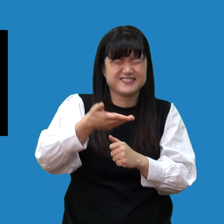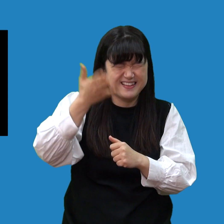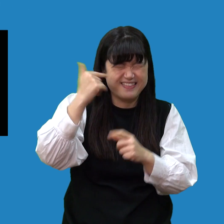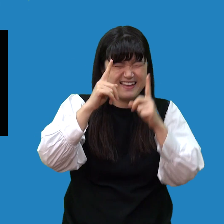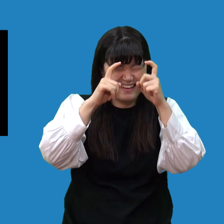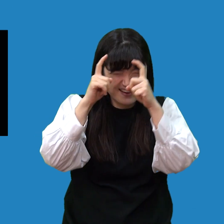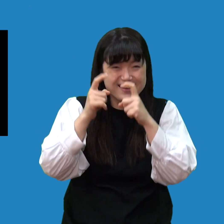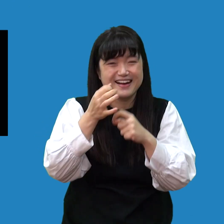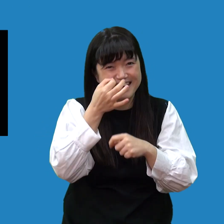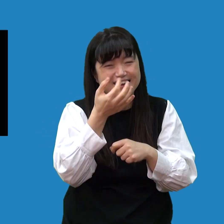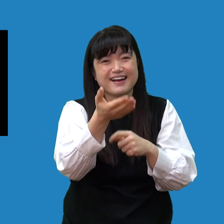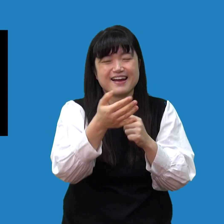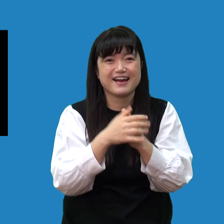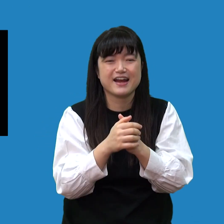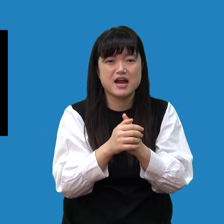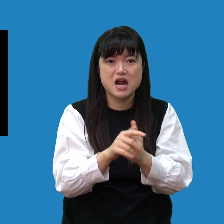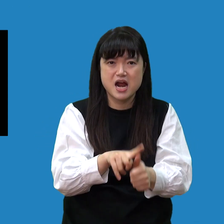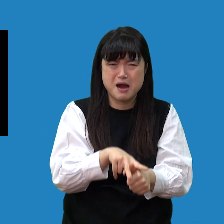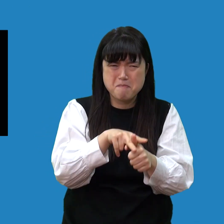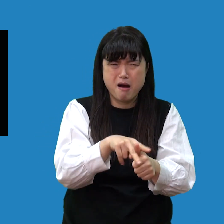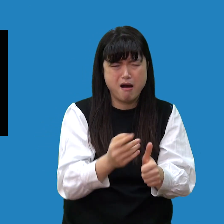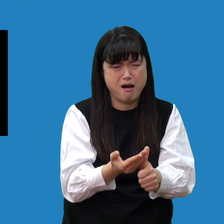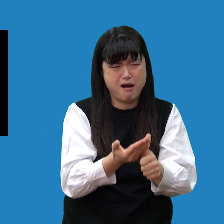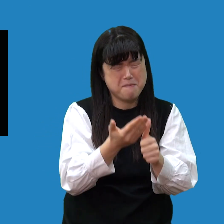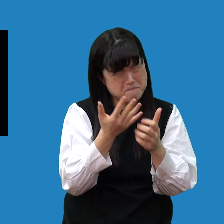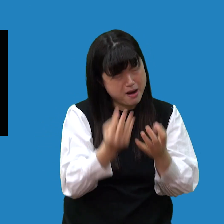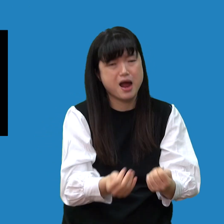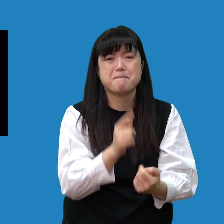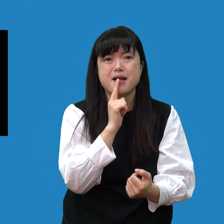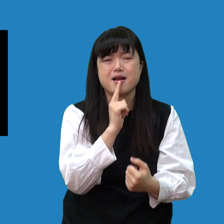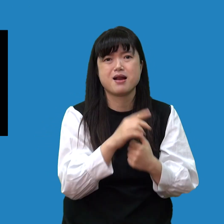건데 거기에 말들이 많이 있었다.